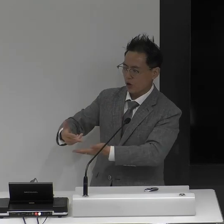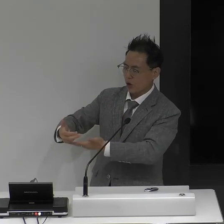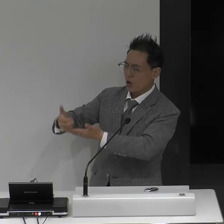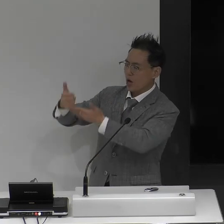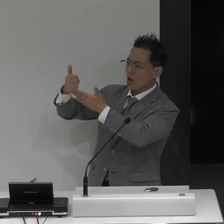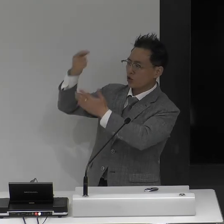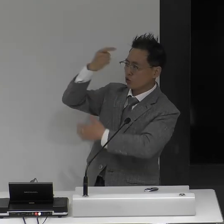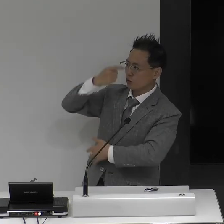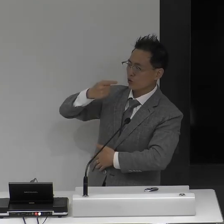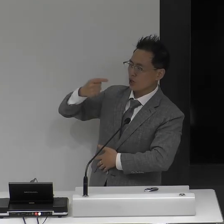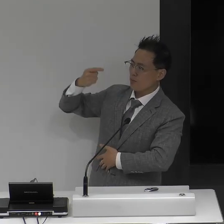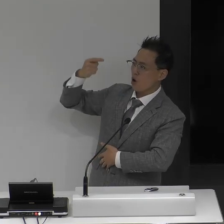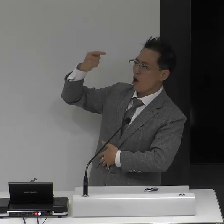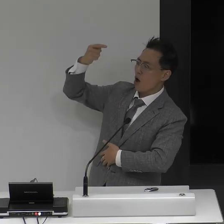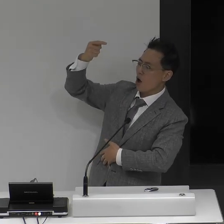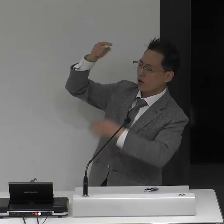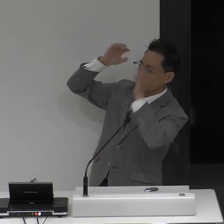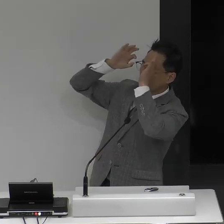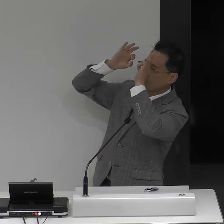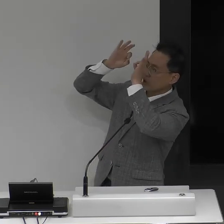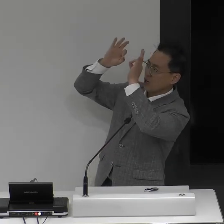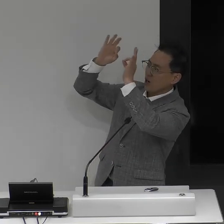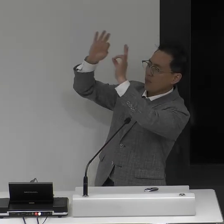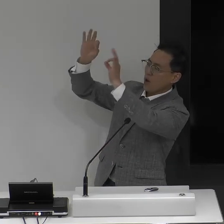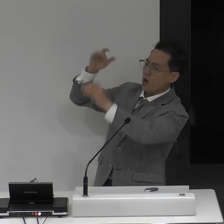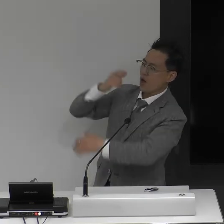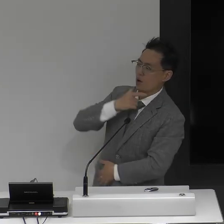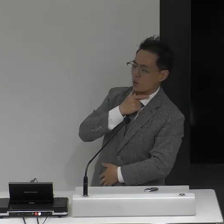이루어져 주님 얼굴을